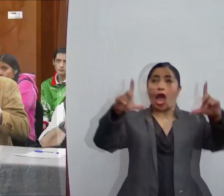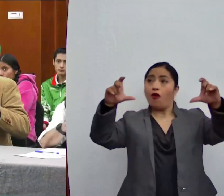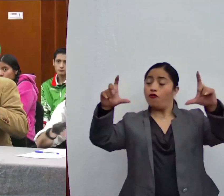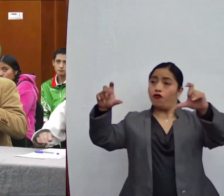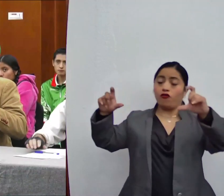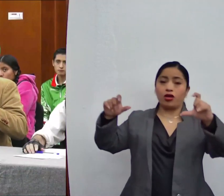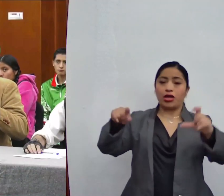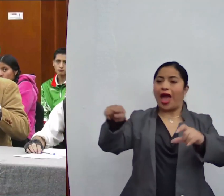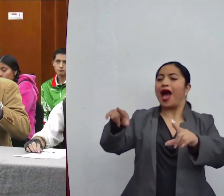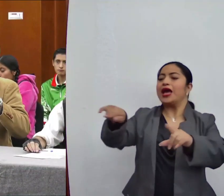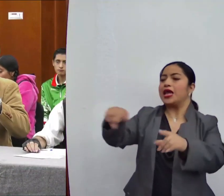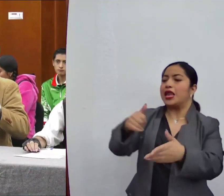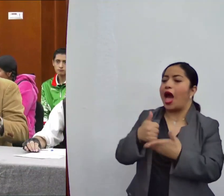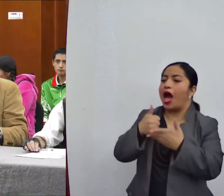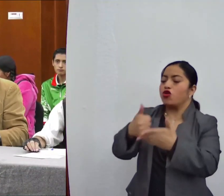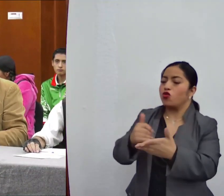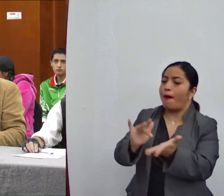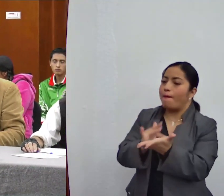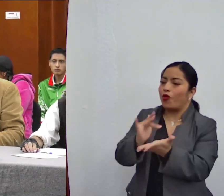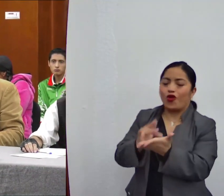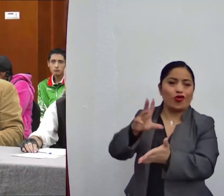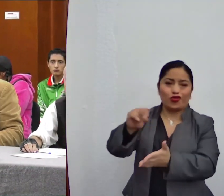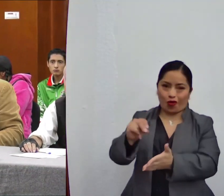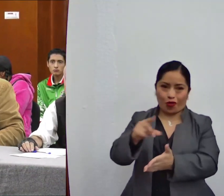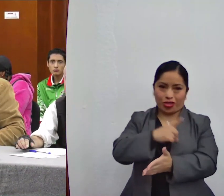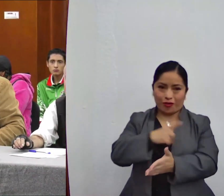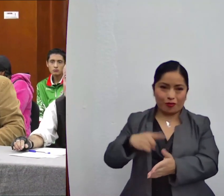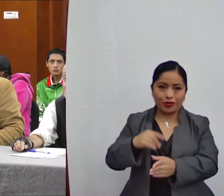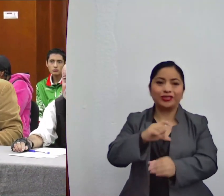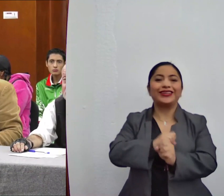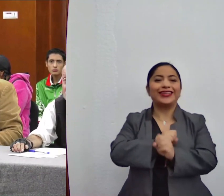Gracias, Milaray. Tenemos una participación más en